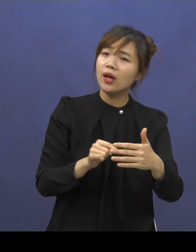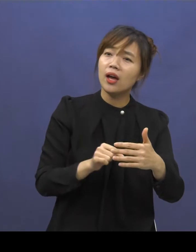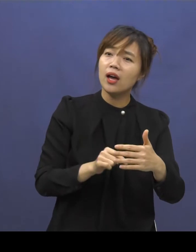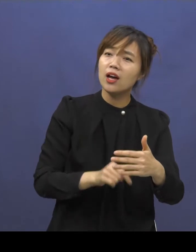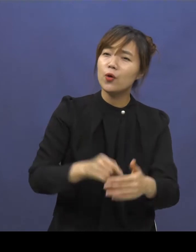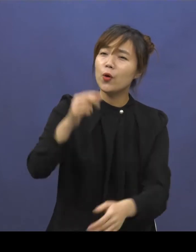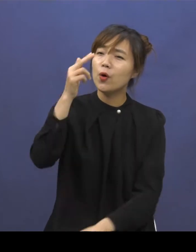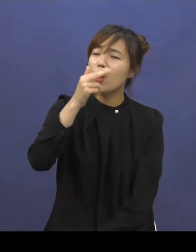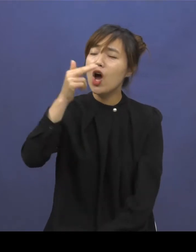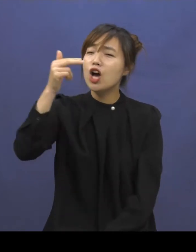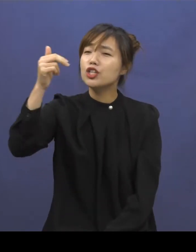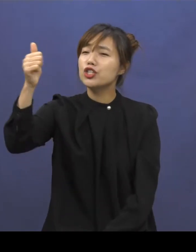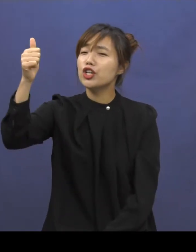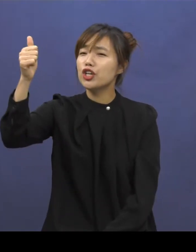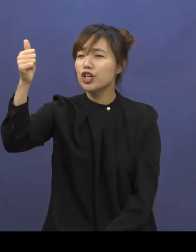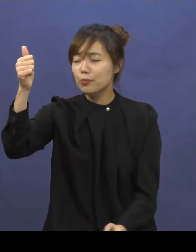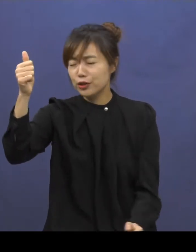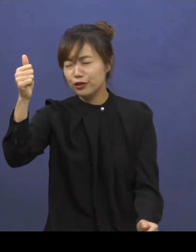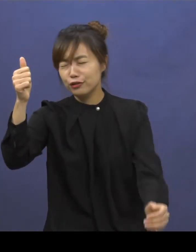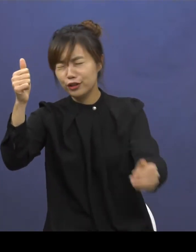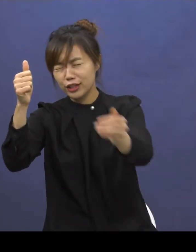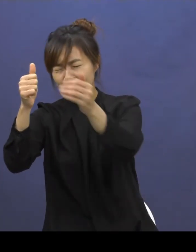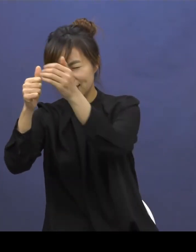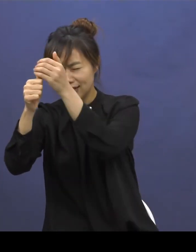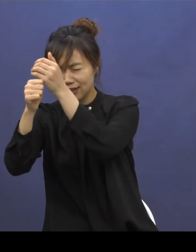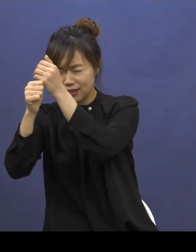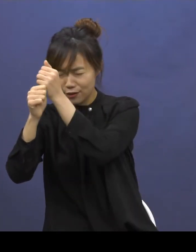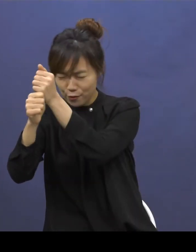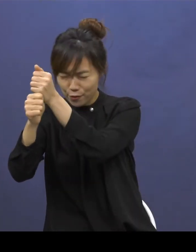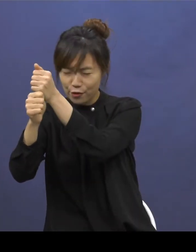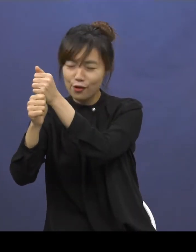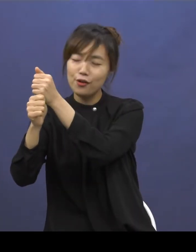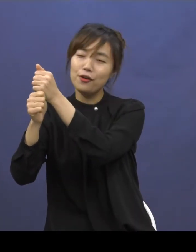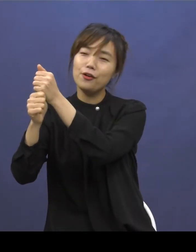속에도 주는 들고